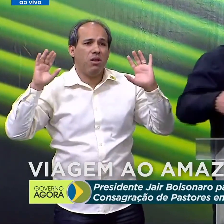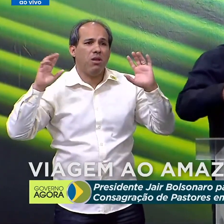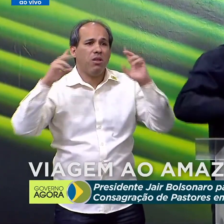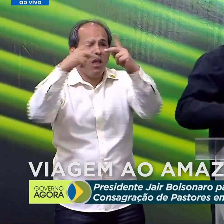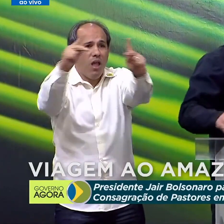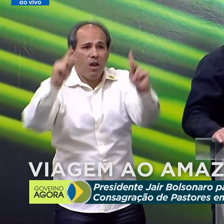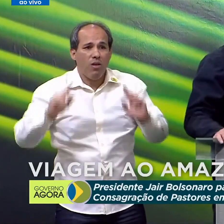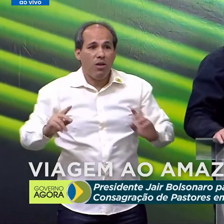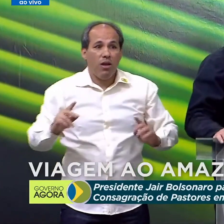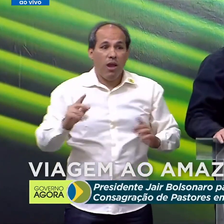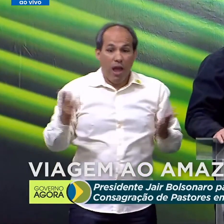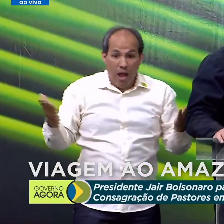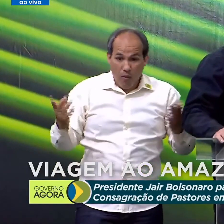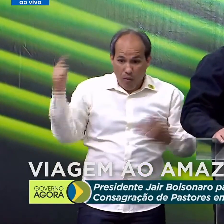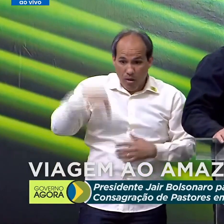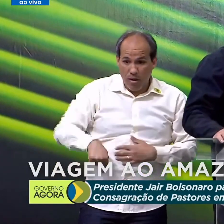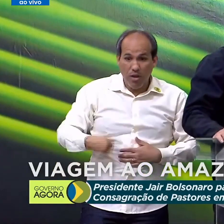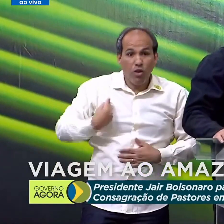E quando se está aqui,